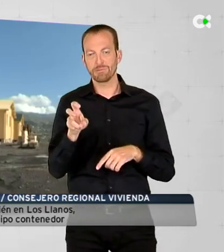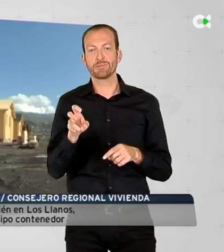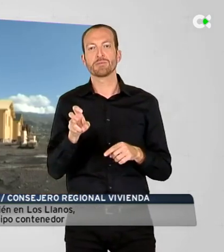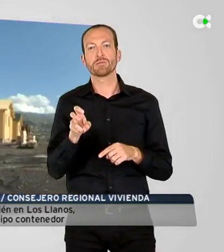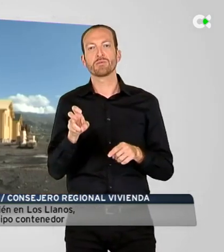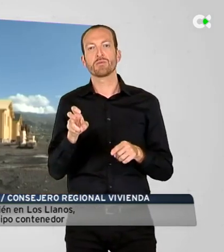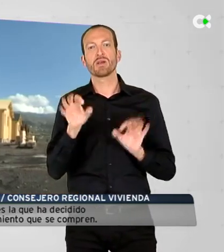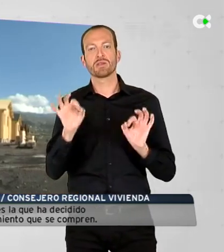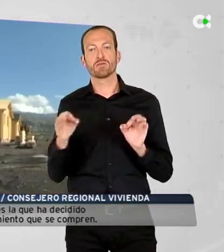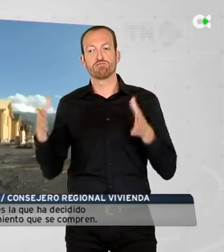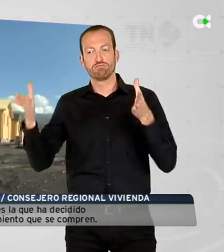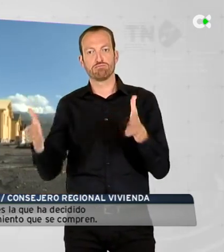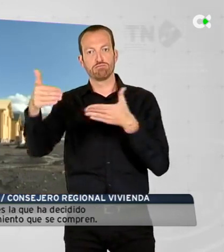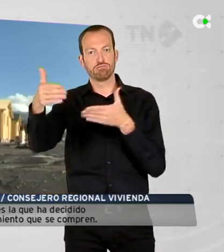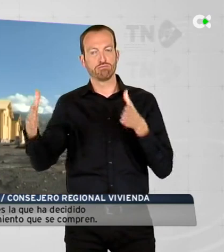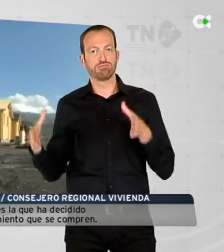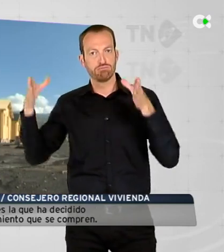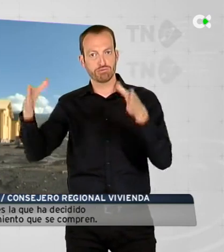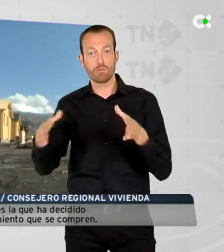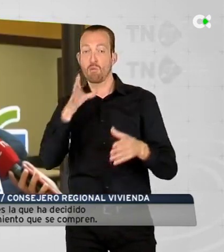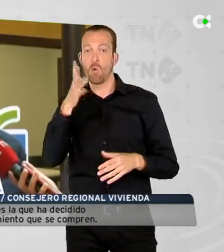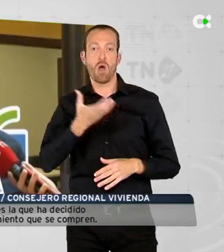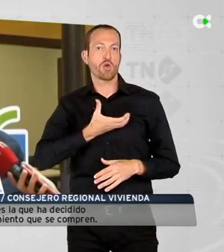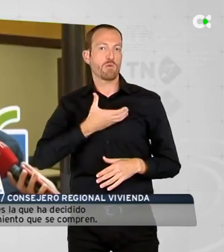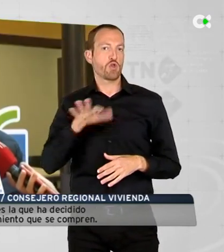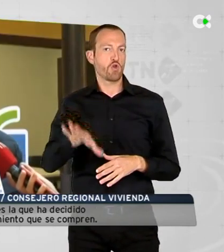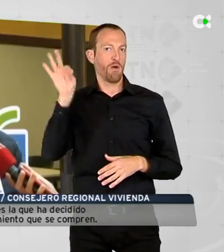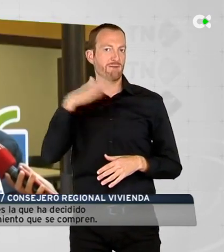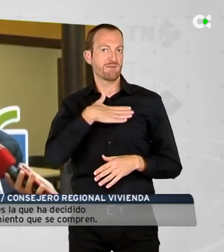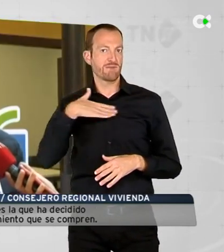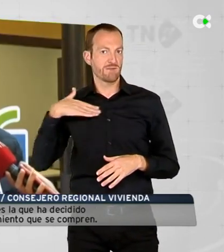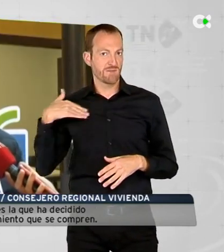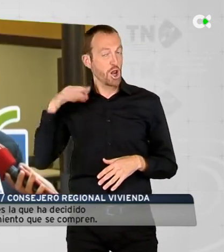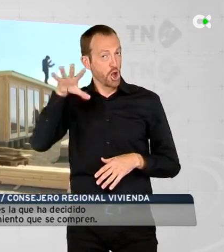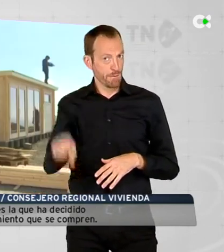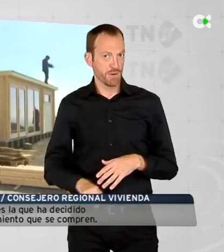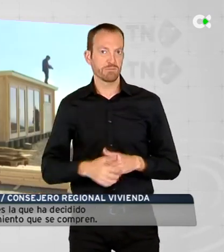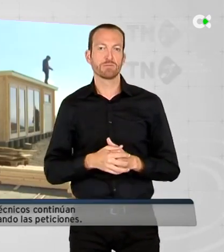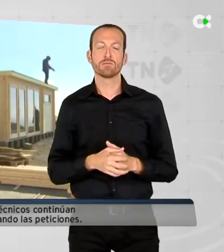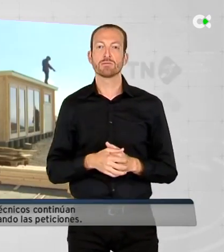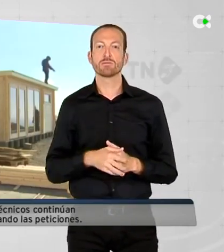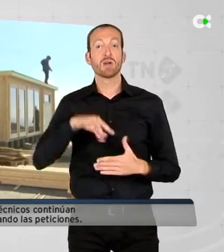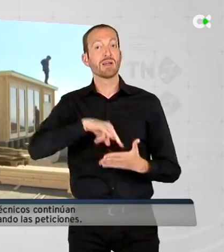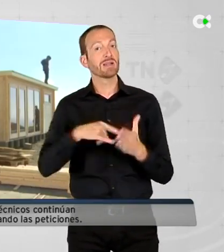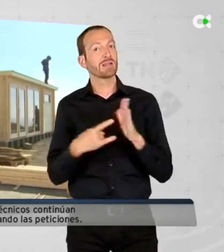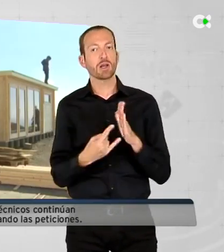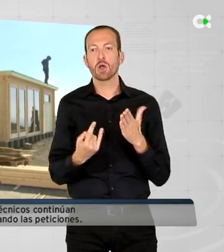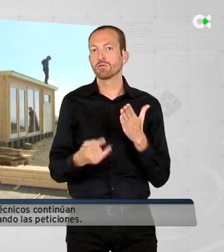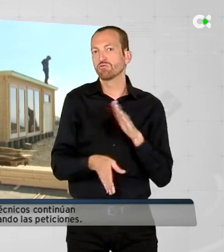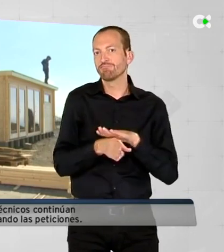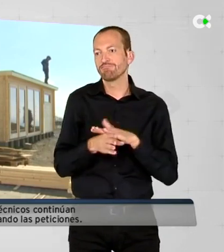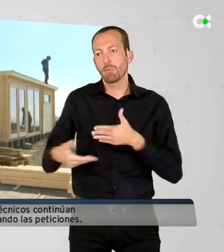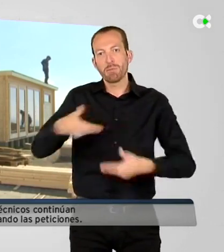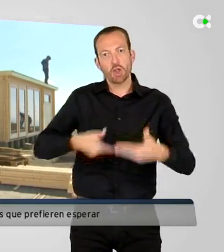Son tipo contenedor, porque es la que ha decidido el ayuntamiento que se compren. Los técnicos continúan baremando las